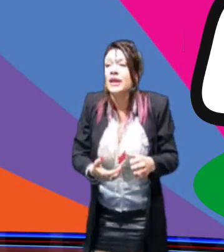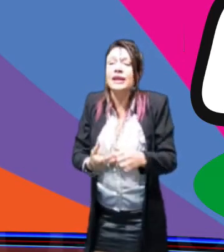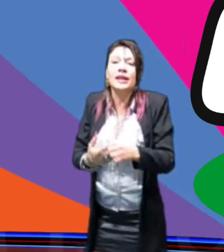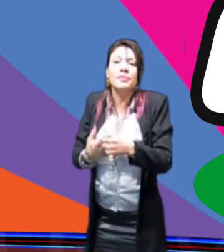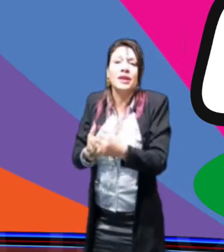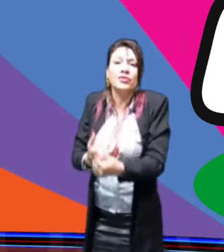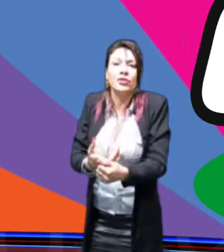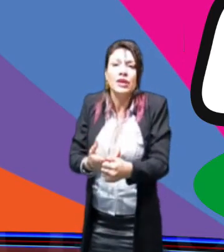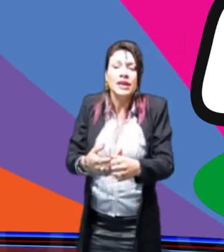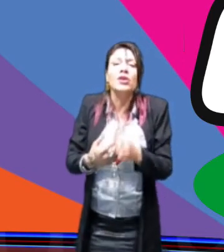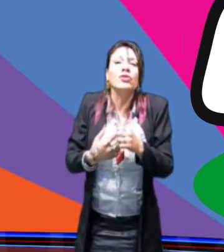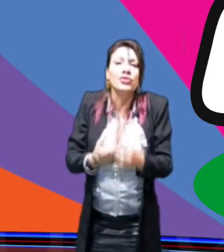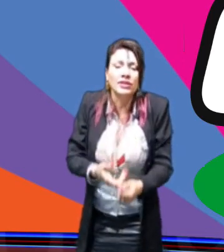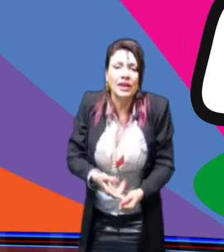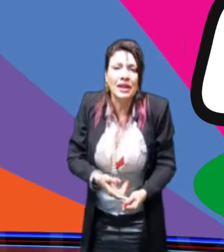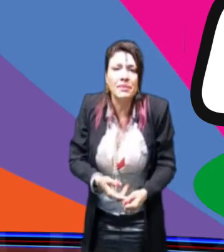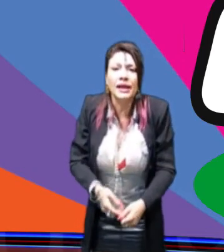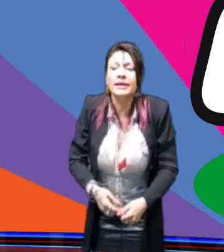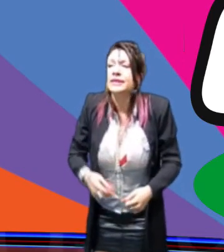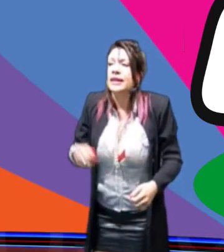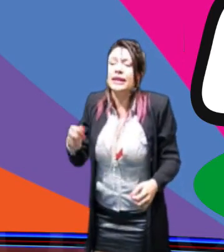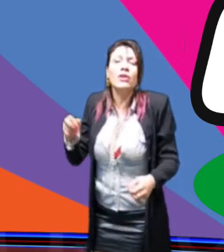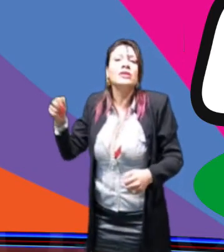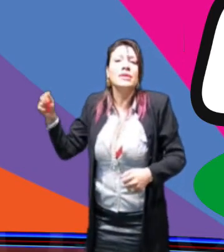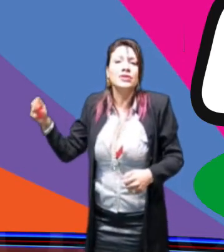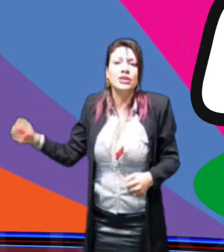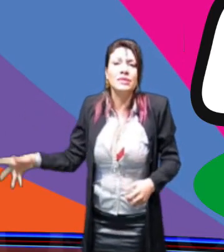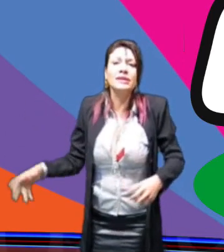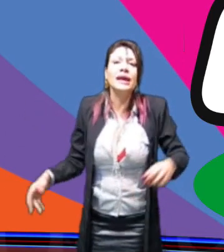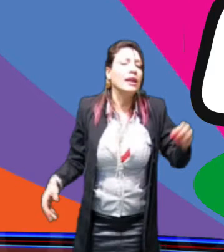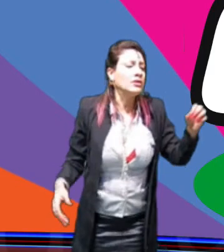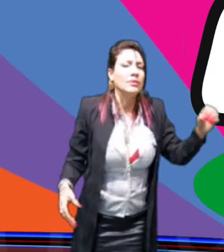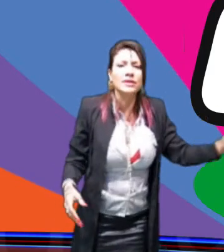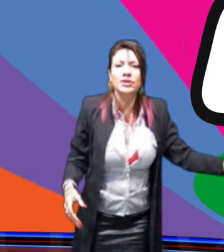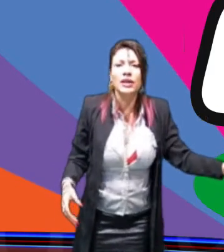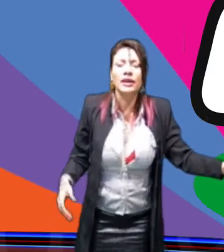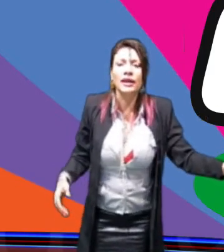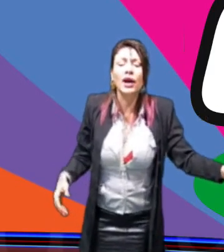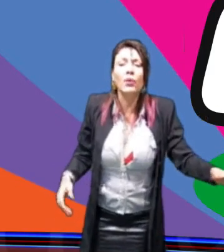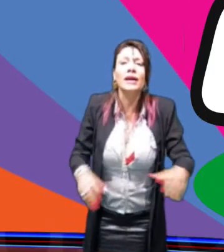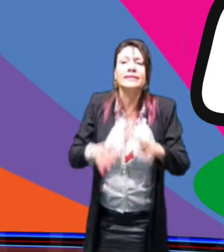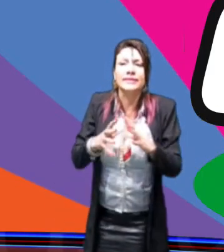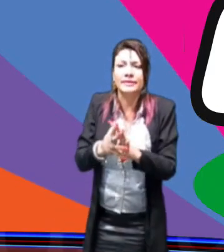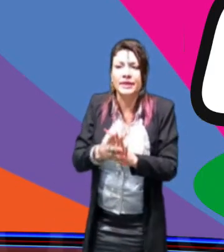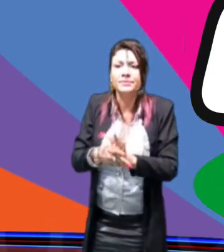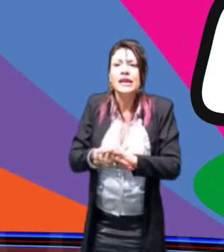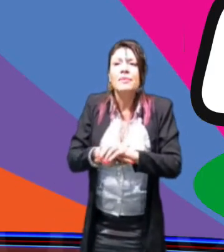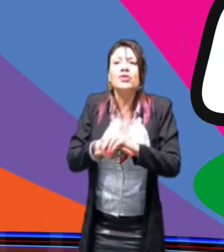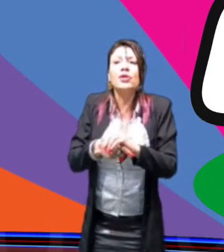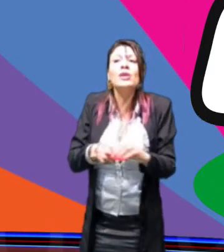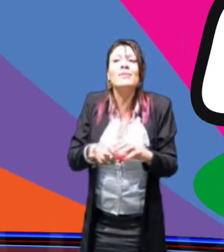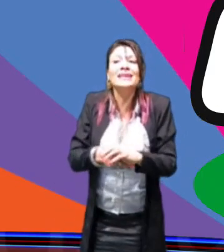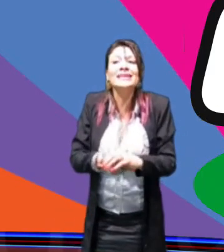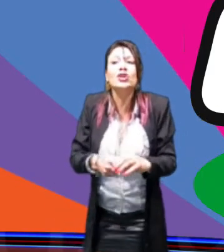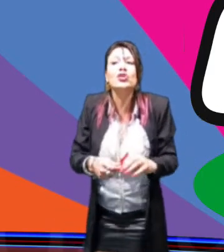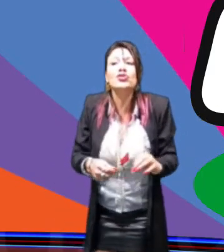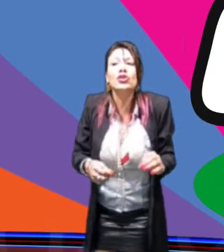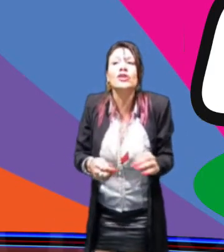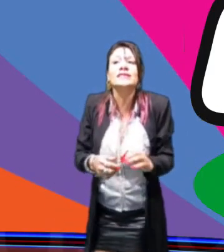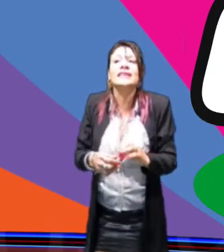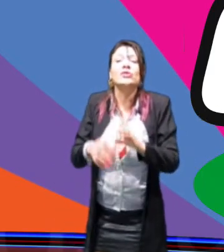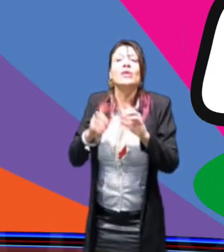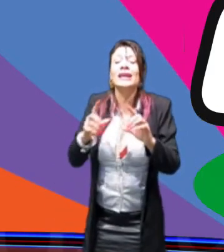la depredación inconsciente de animales, la contaminación ambiental, la contaminación al agua, etcétera. Pero según el magnate, no son